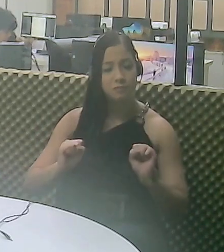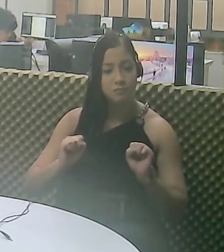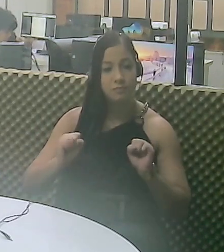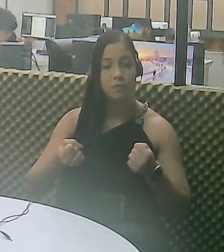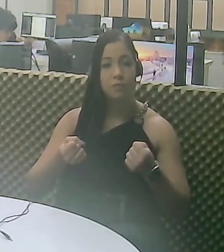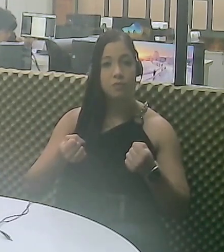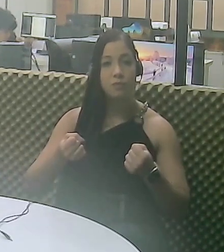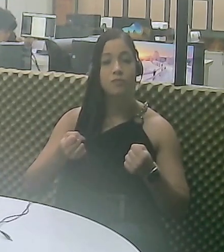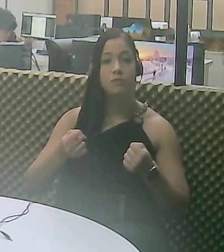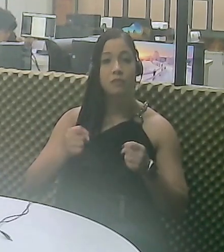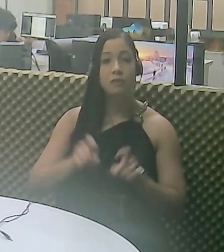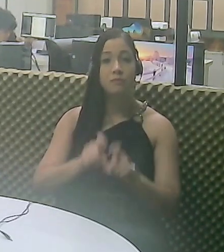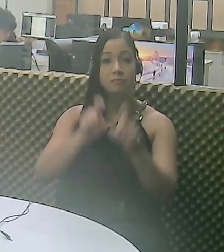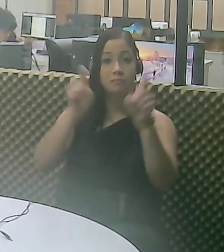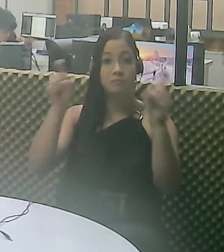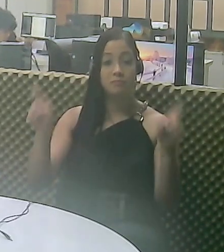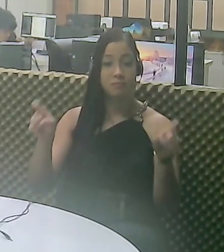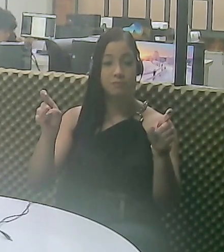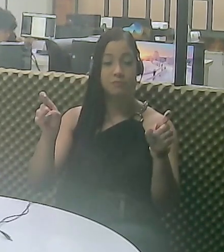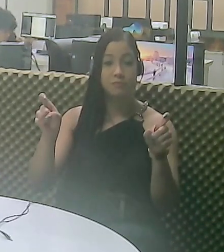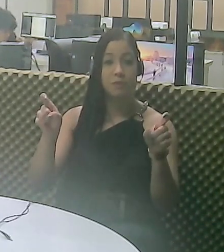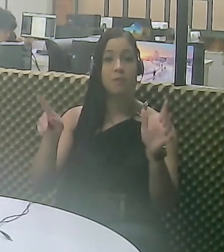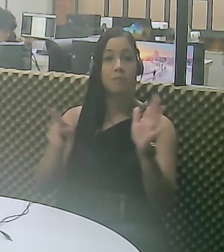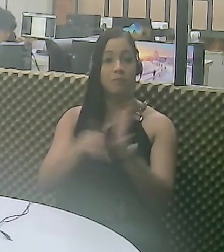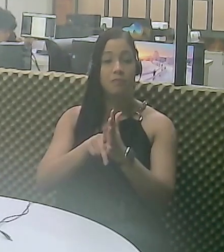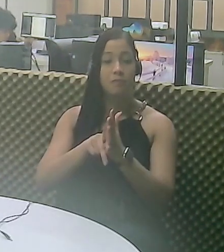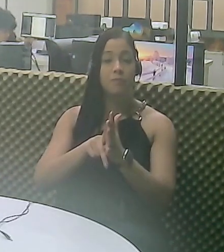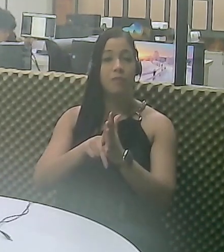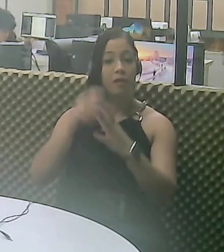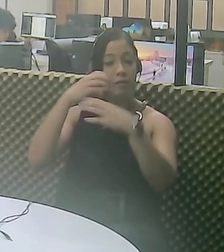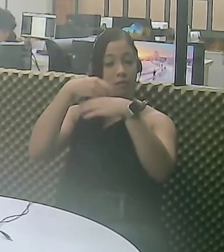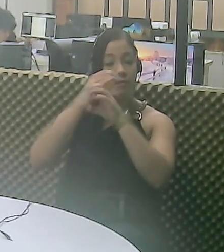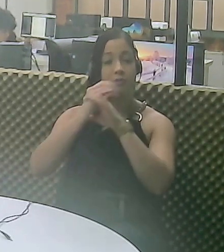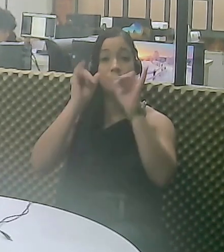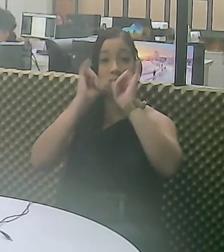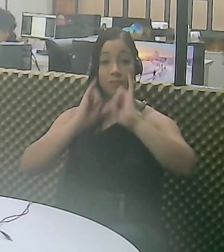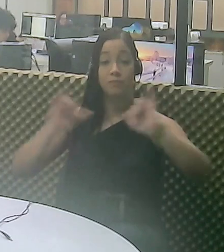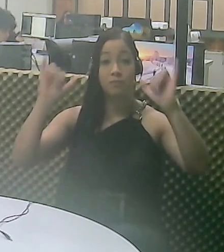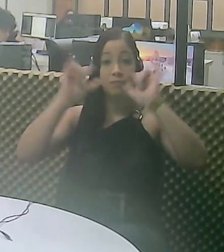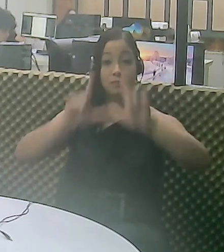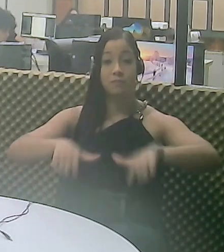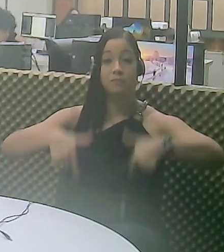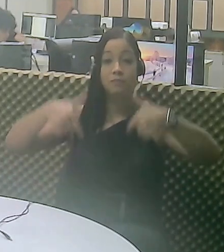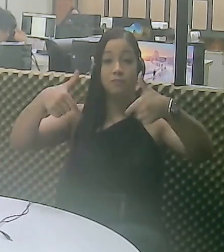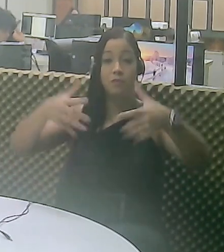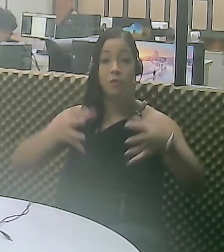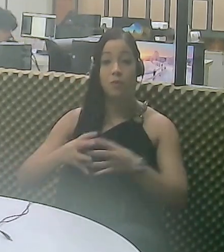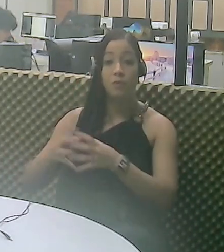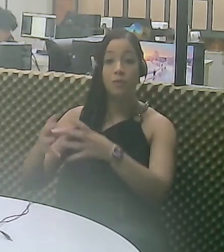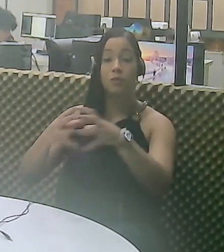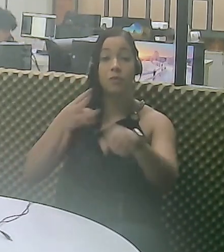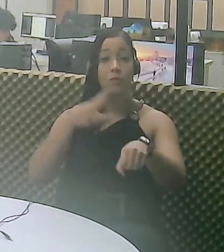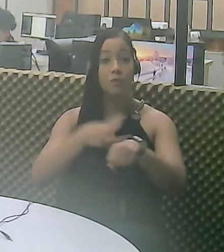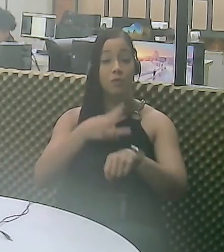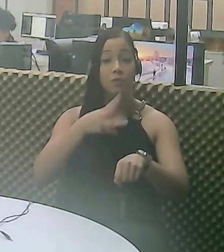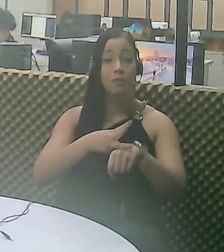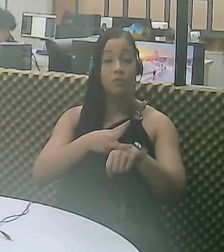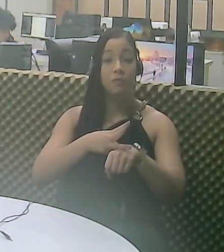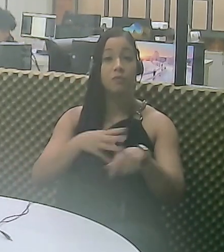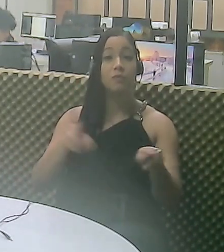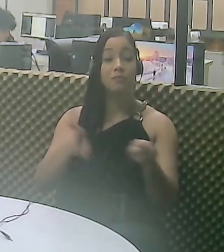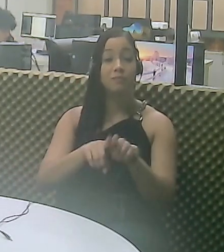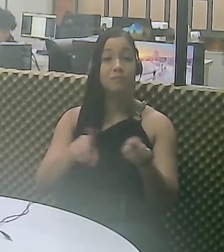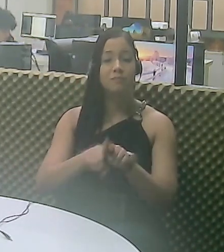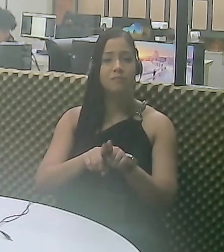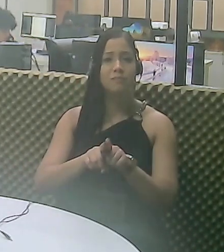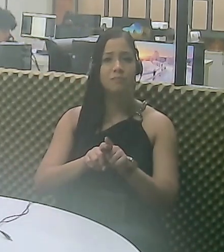intensificação da coleta de citologia, o exame Papa Nicolau, divulgação das ações nos grupos de WhatsApp da unidade e a